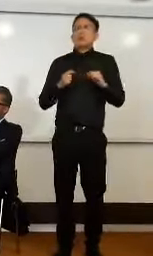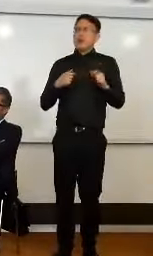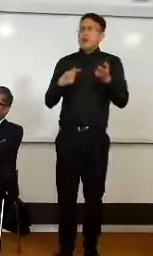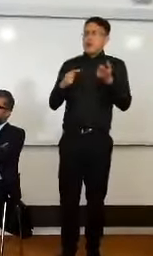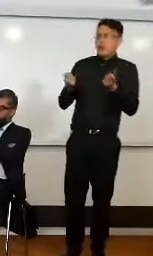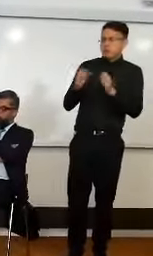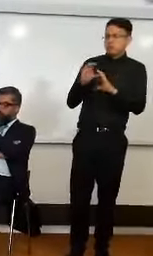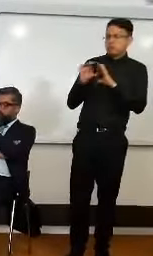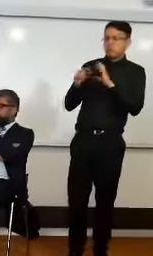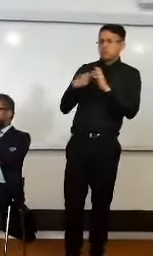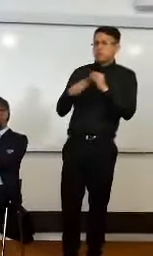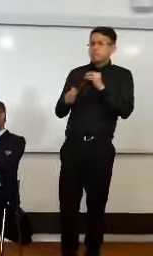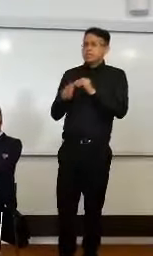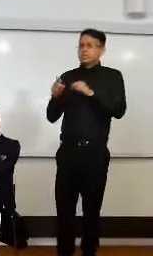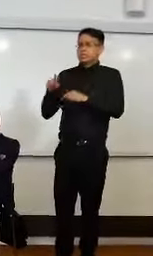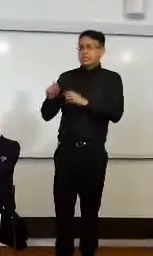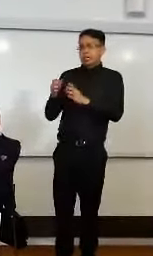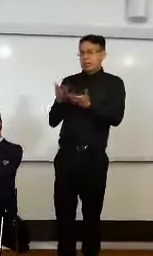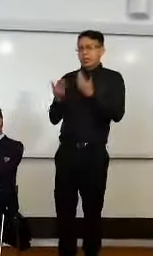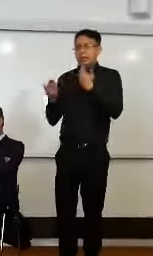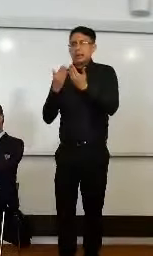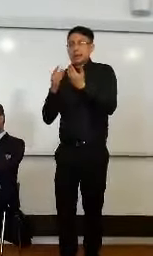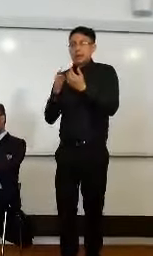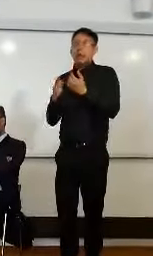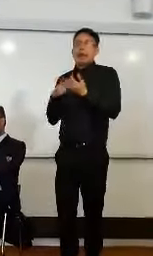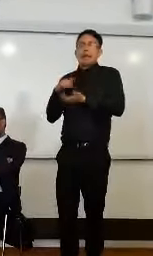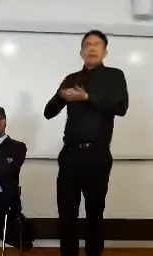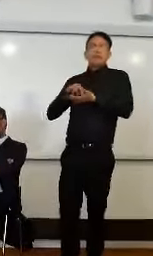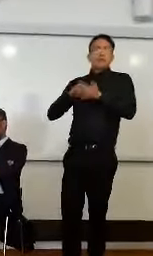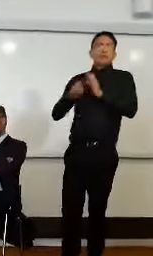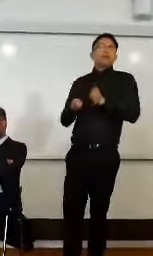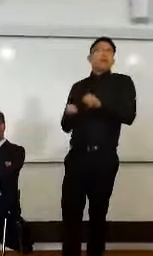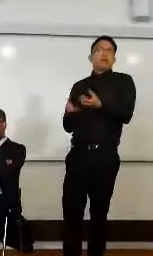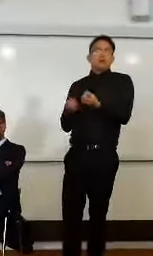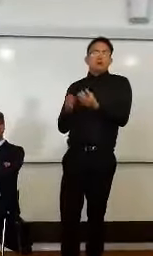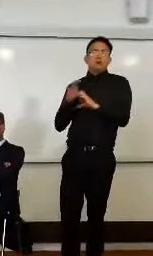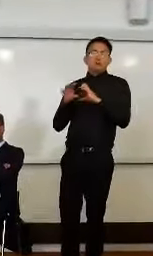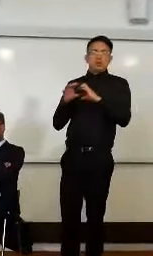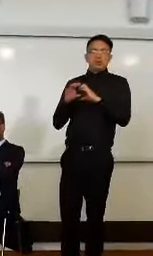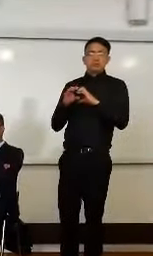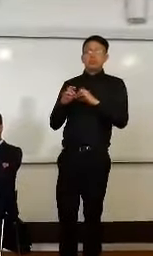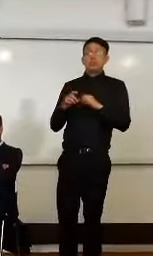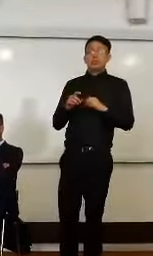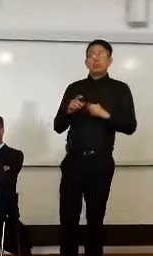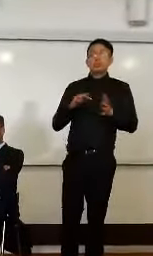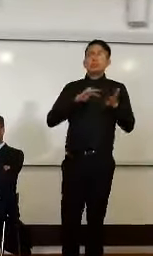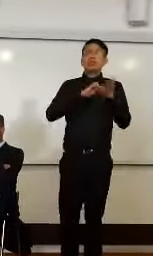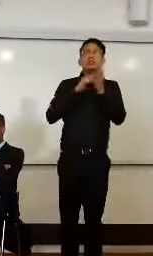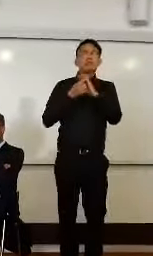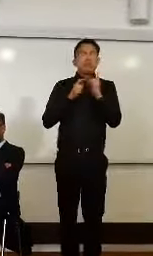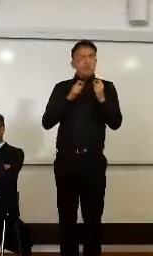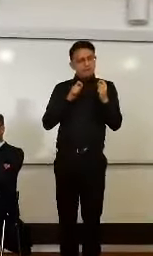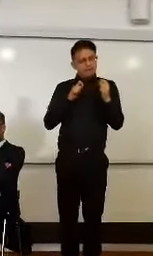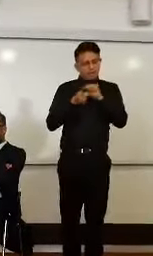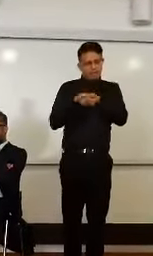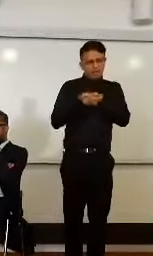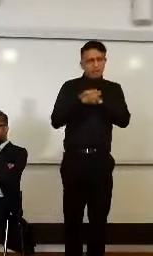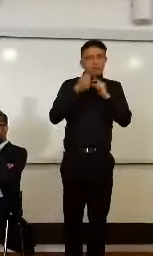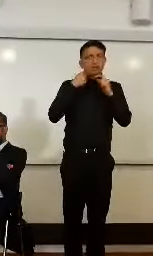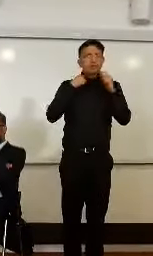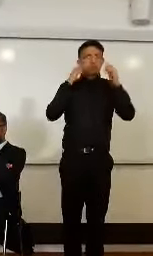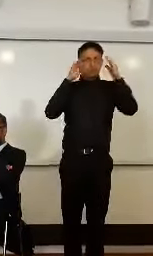para que usted se pueda comunicar, ahí arranca la provisión, ¿cierto? Entonces es como cambiar un poco el paradigma, porque